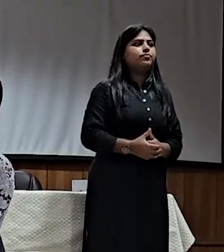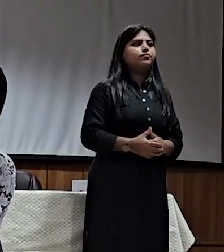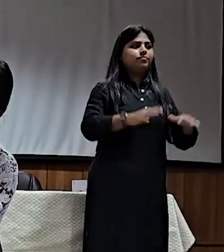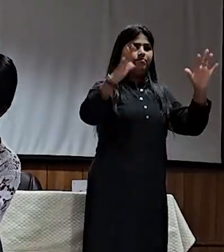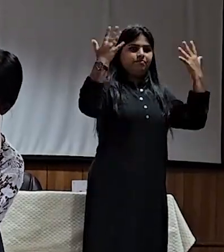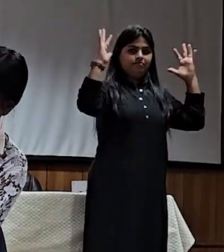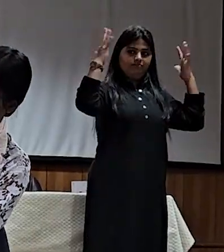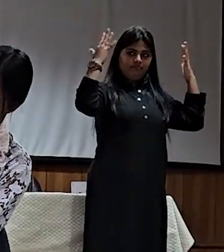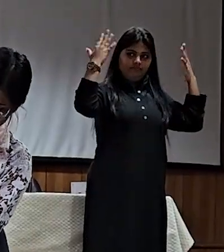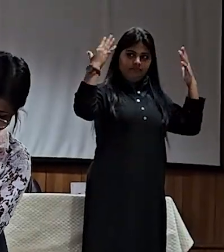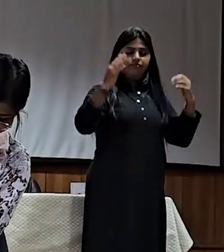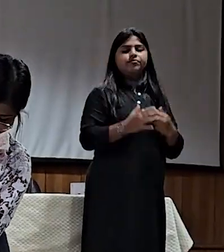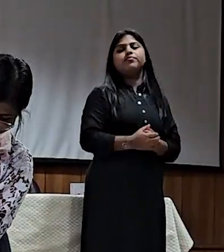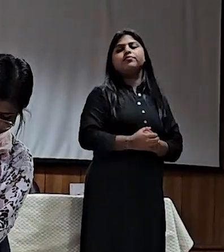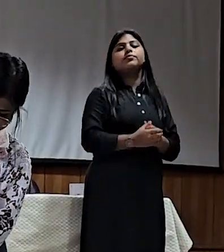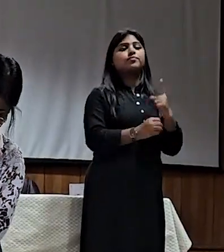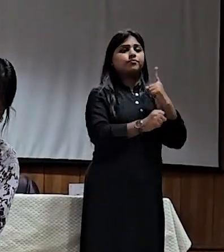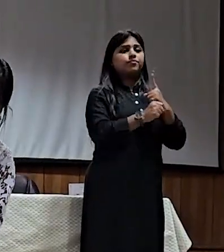को